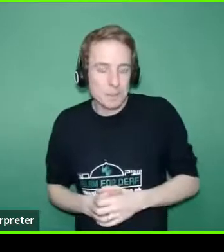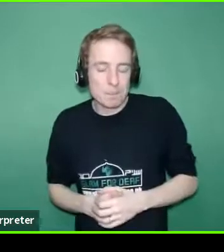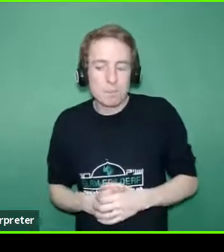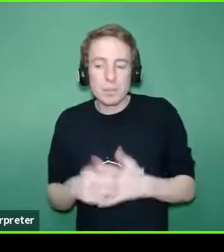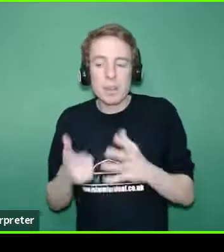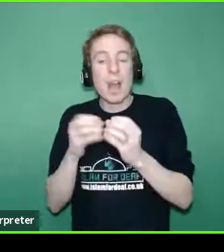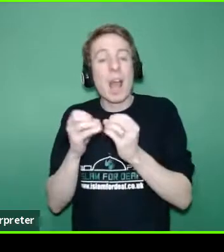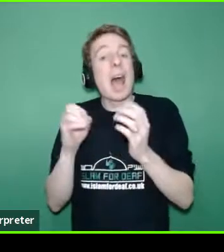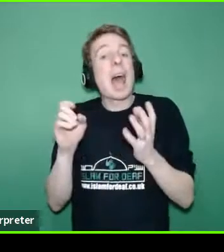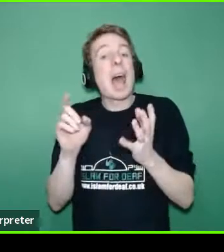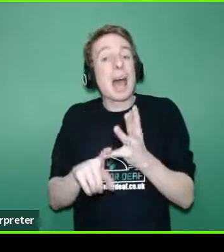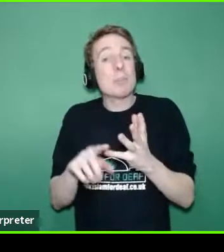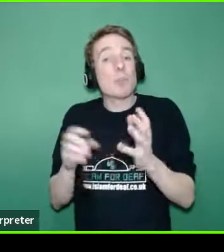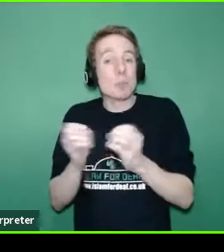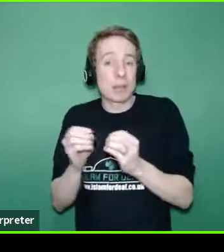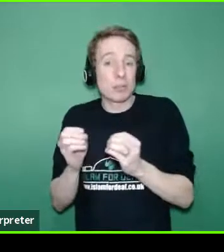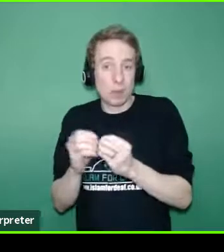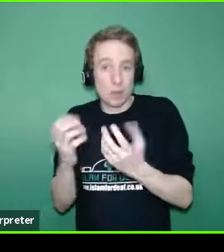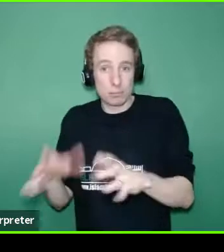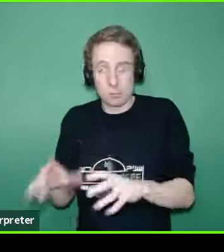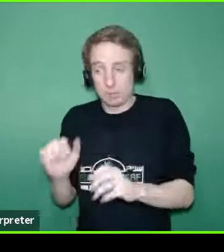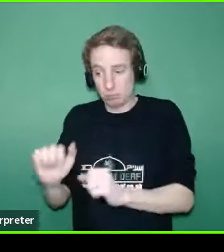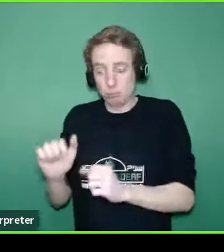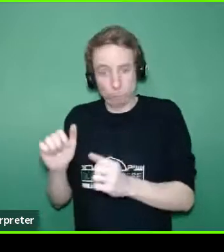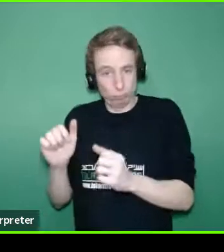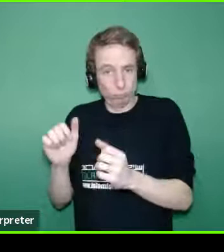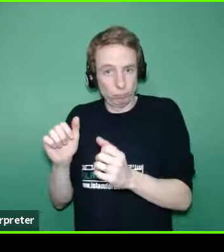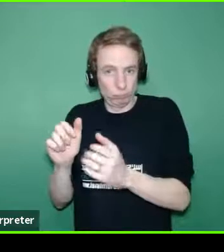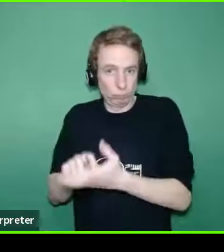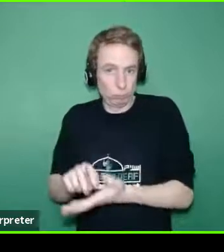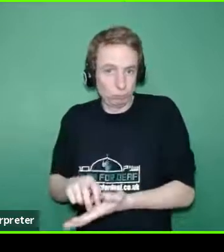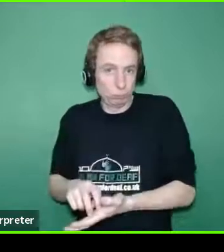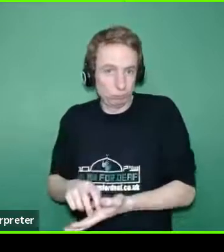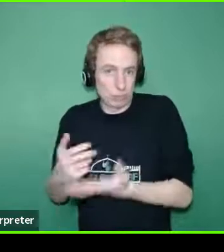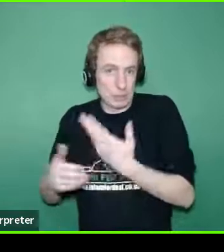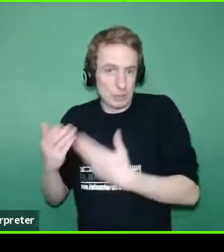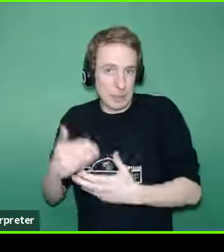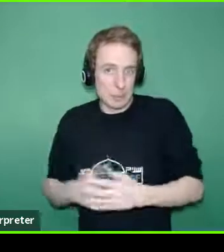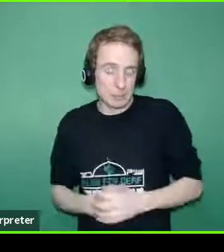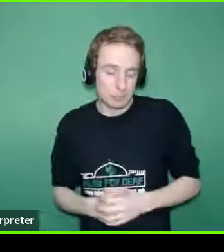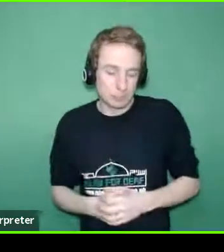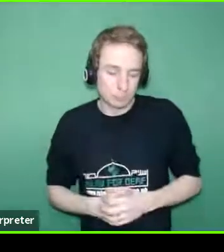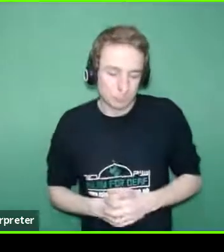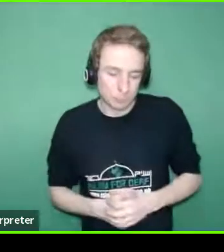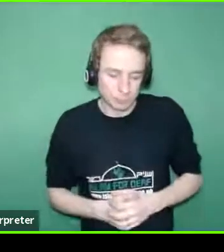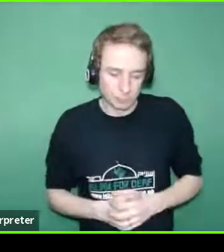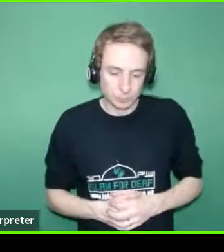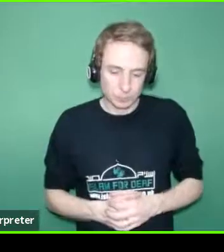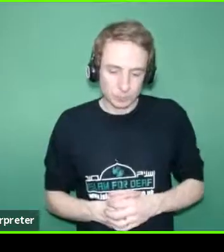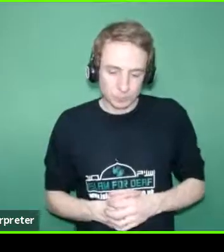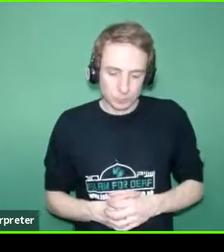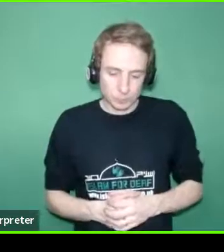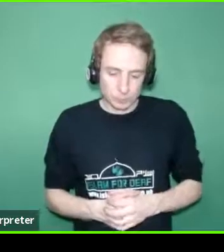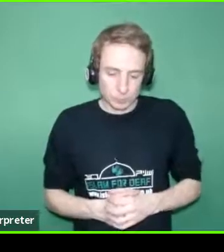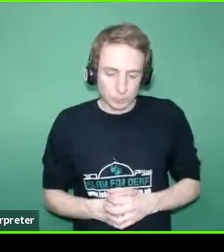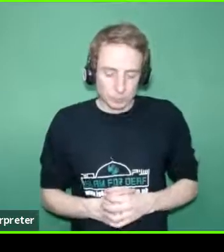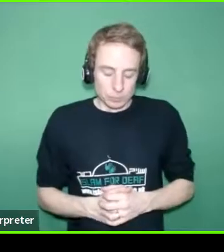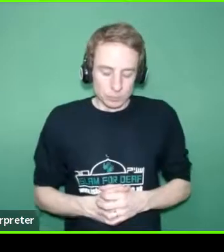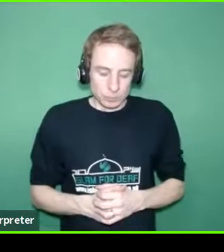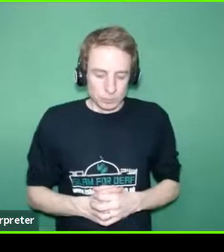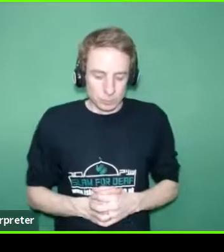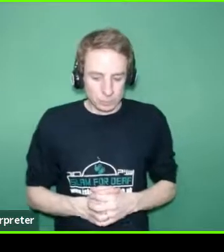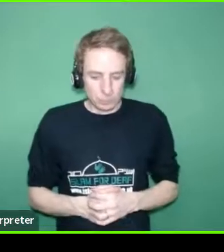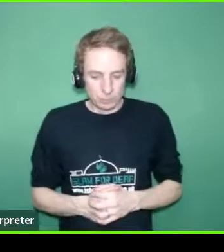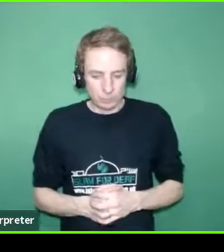look at these narrations now. نعم، في حديث أبي بكر بين النبي صلى الله عليه وسلم هذه